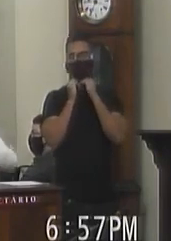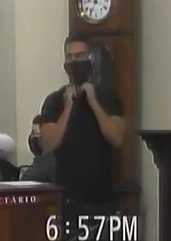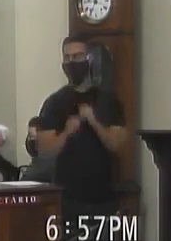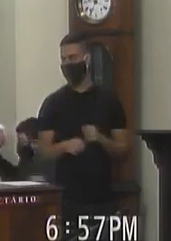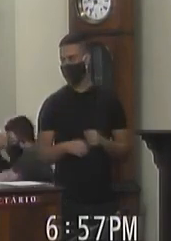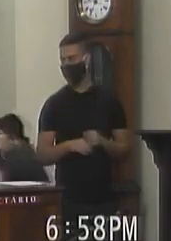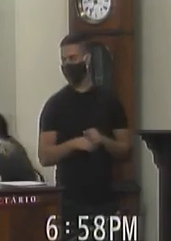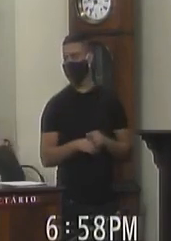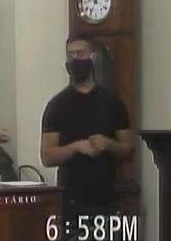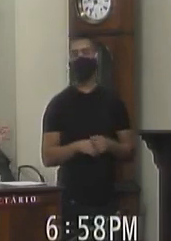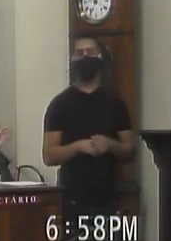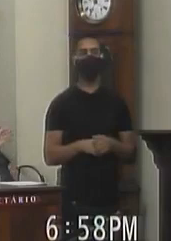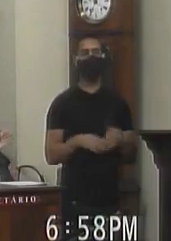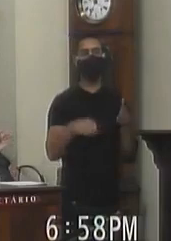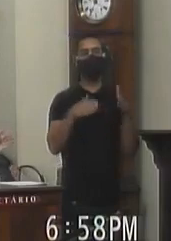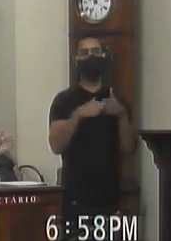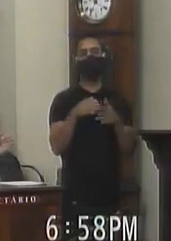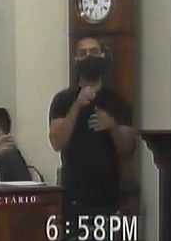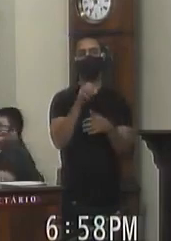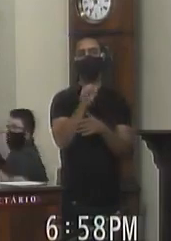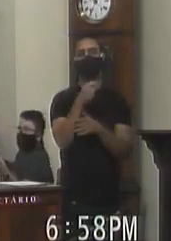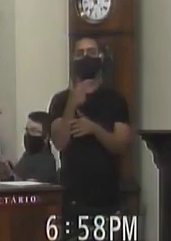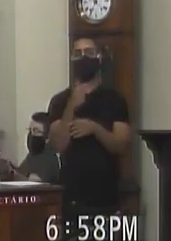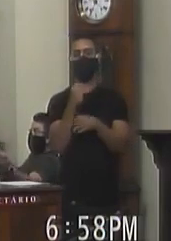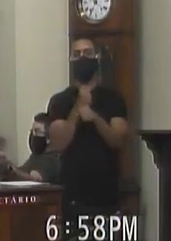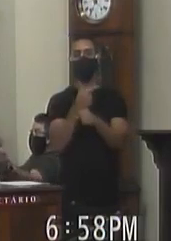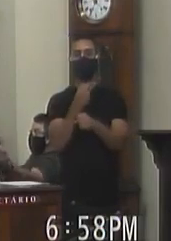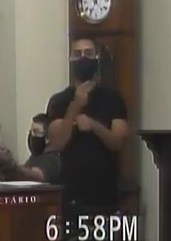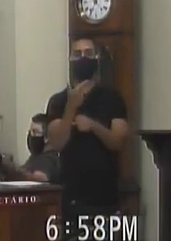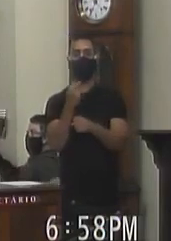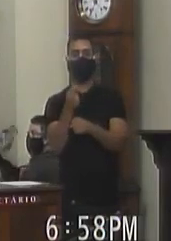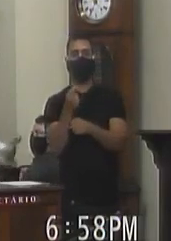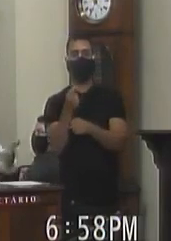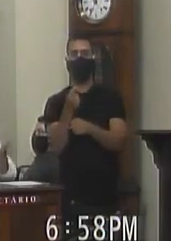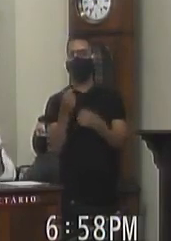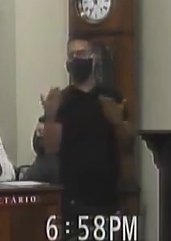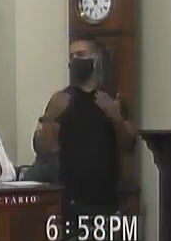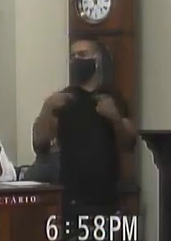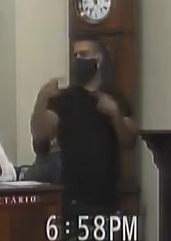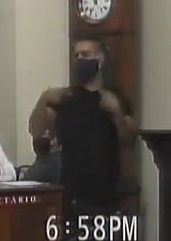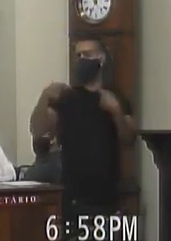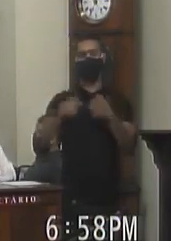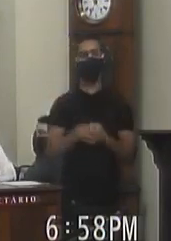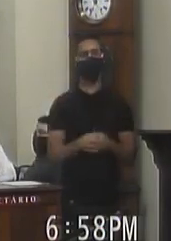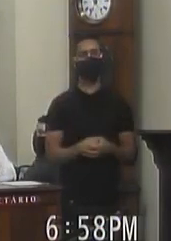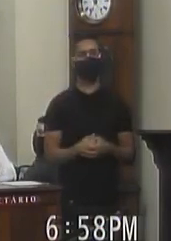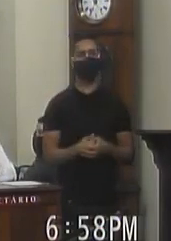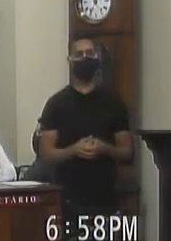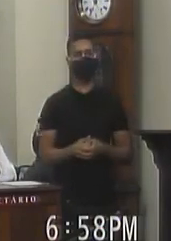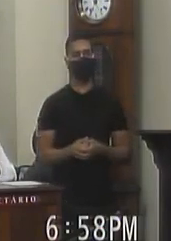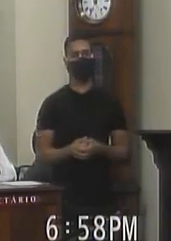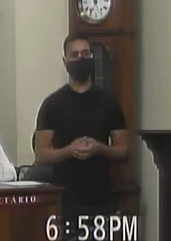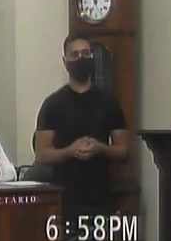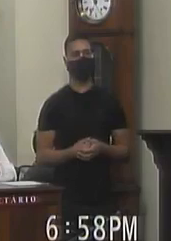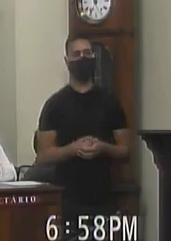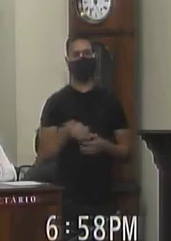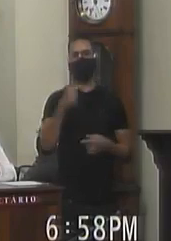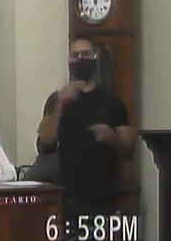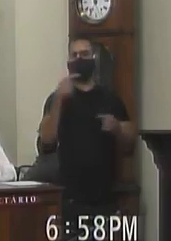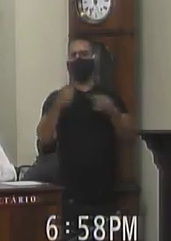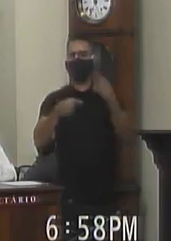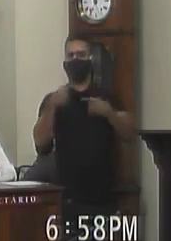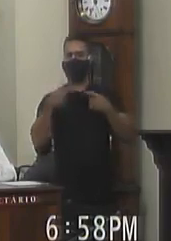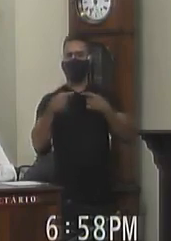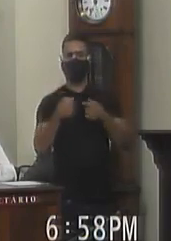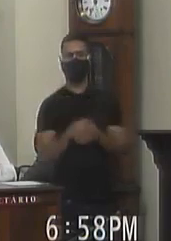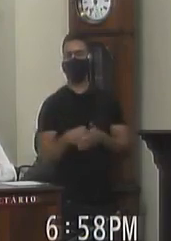O requerimento 82 de 2020 do vereador David Barbosa Nogueira se encontra em discussão, não tendo quem queira